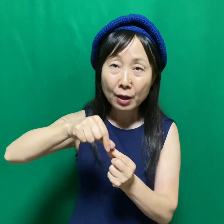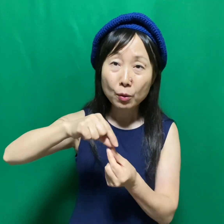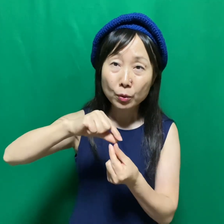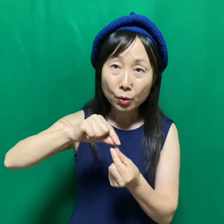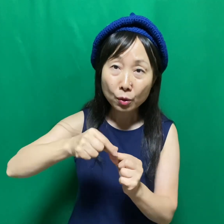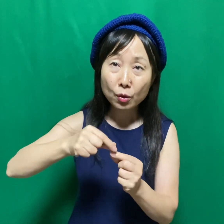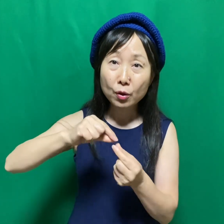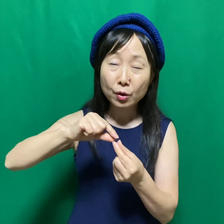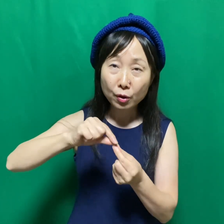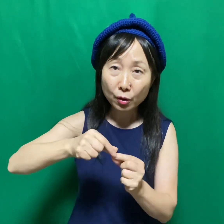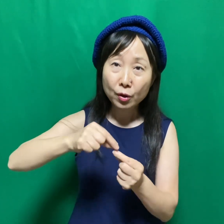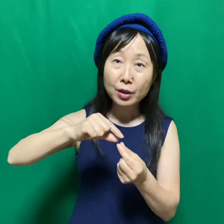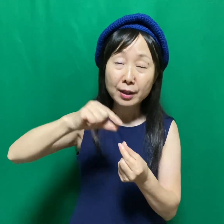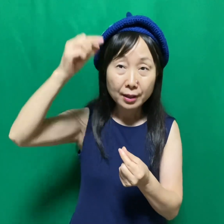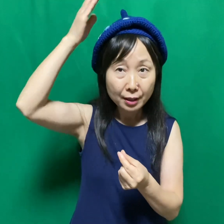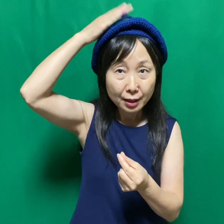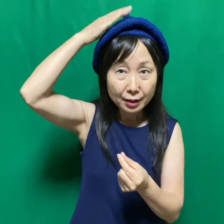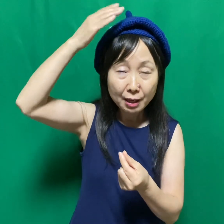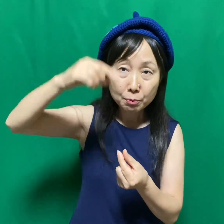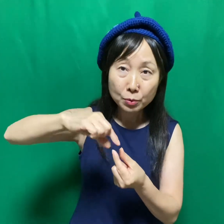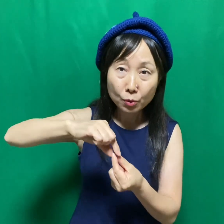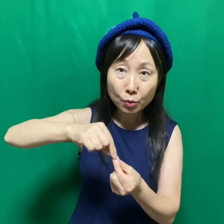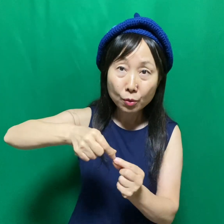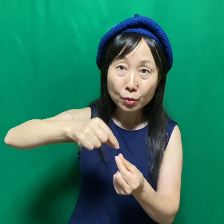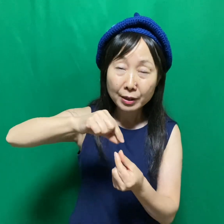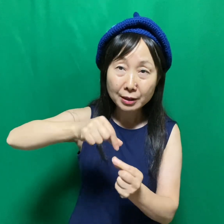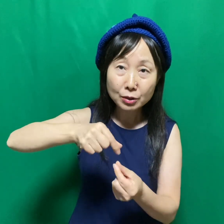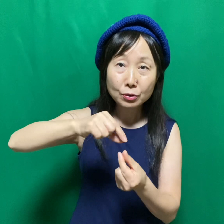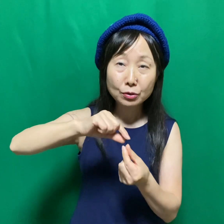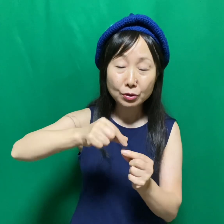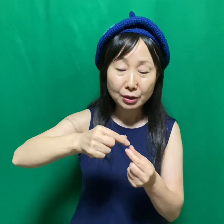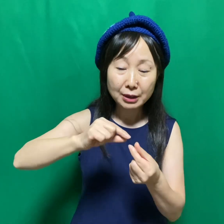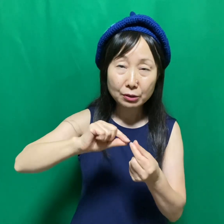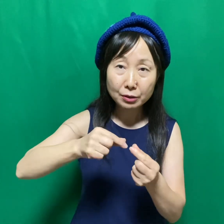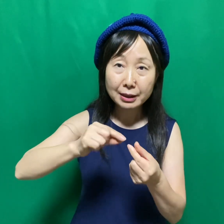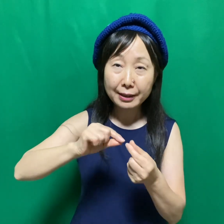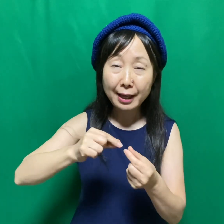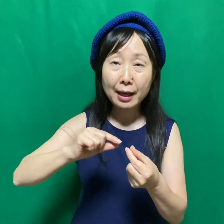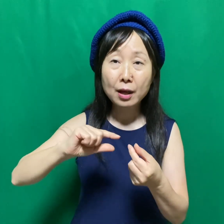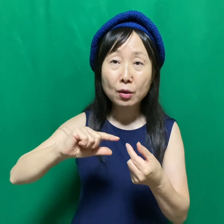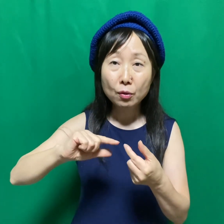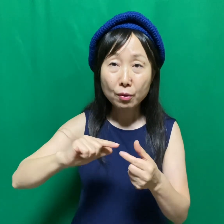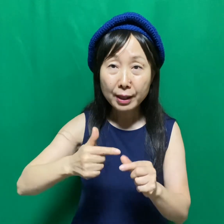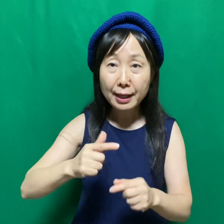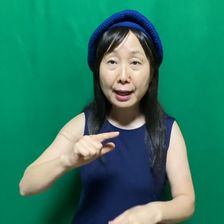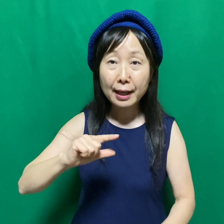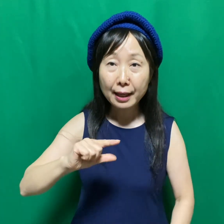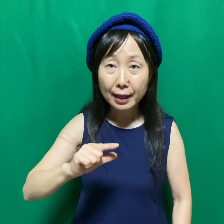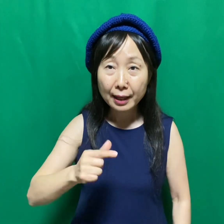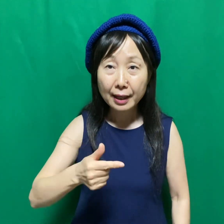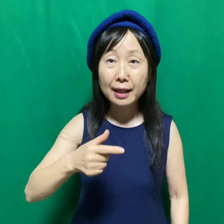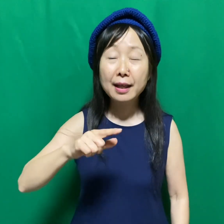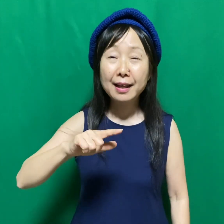のキャップをこうねじる仕草で、これで